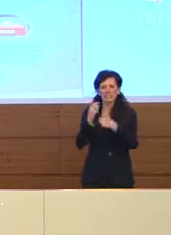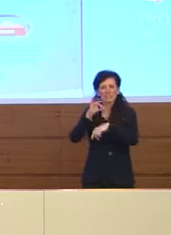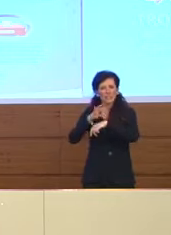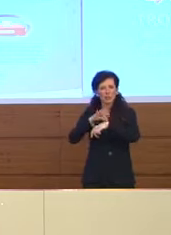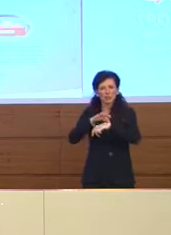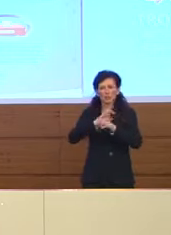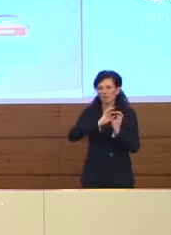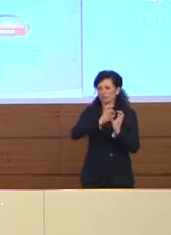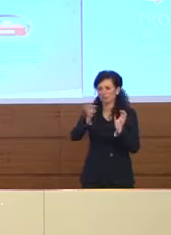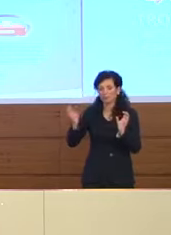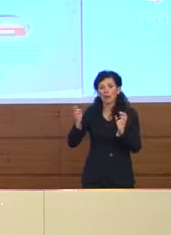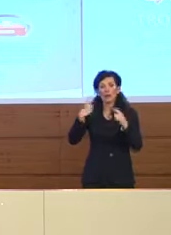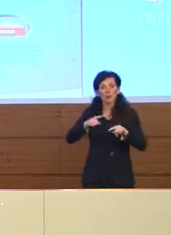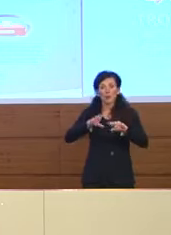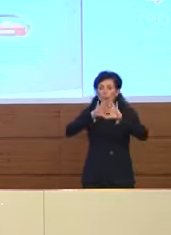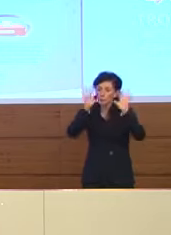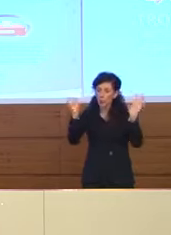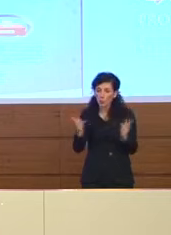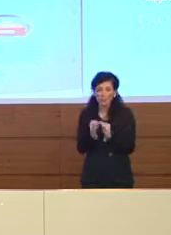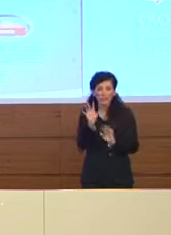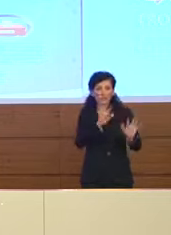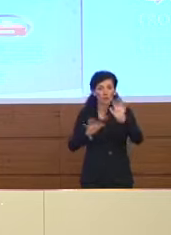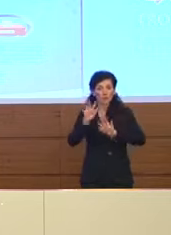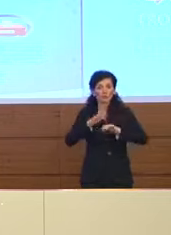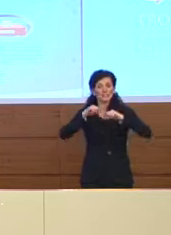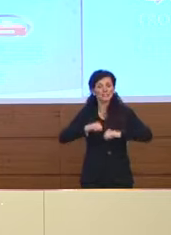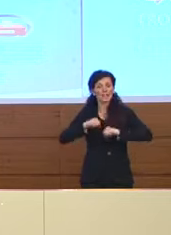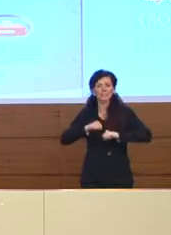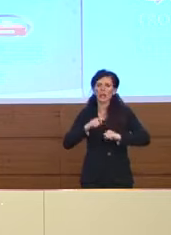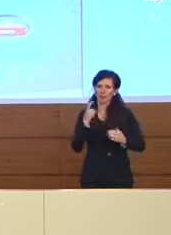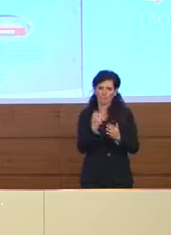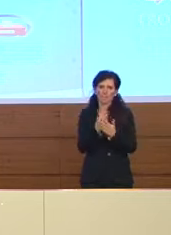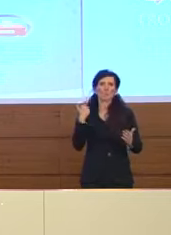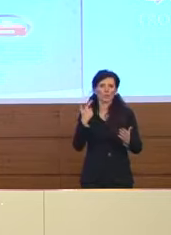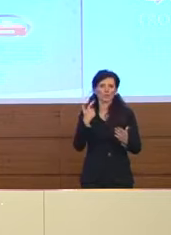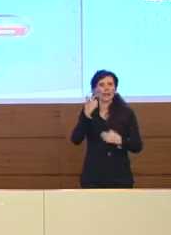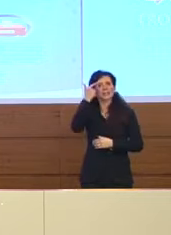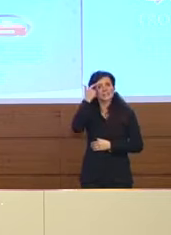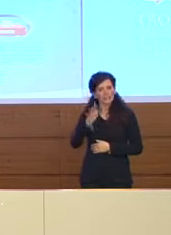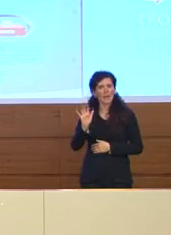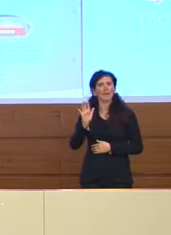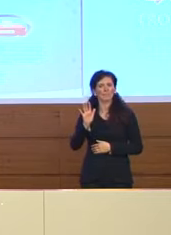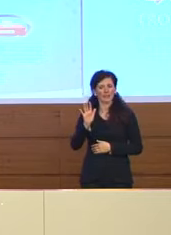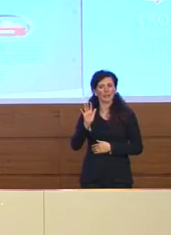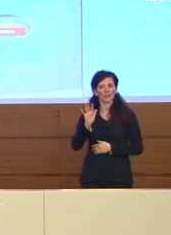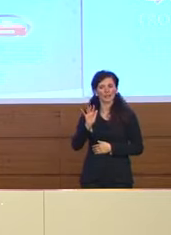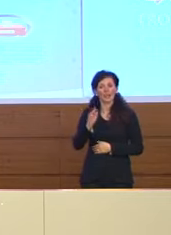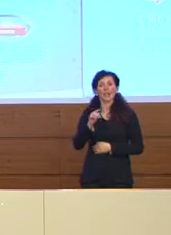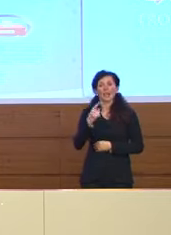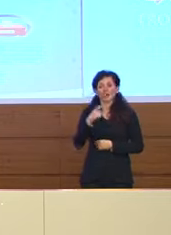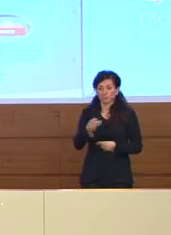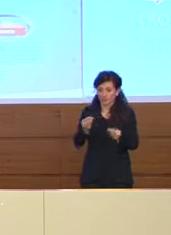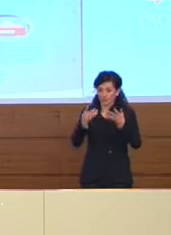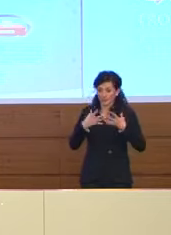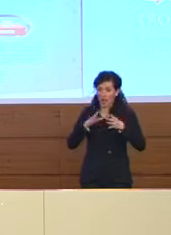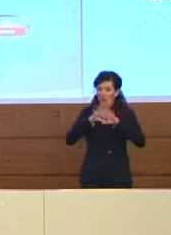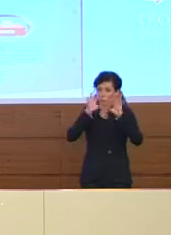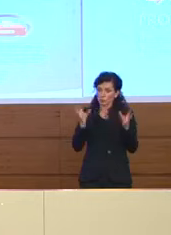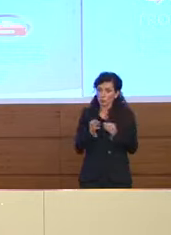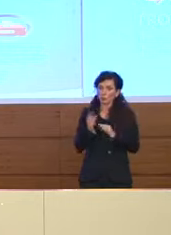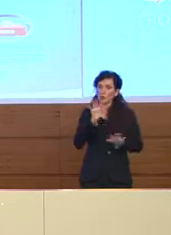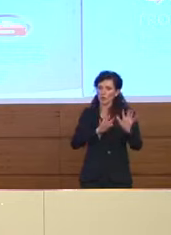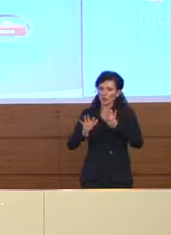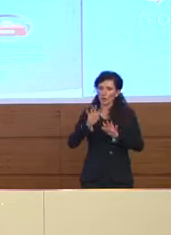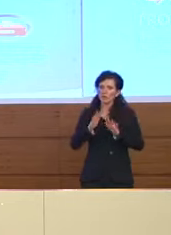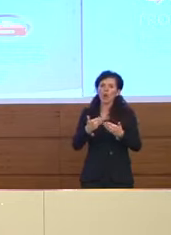importanti tutte da acquisire a cui evidentemente contribuiranno tutti i